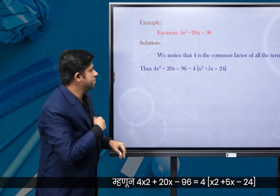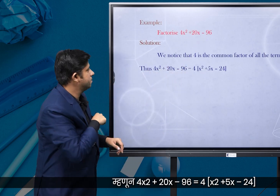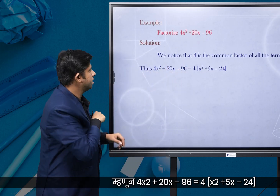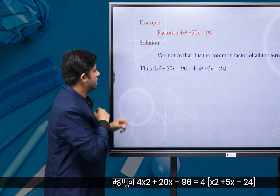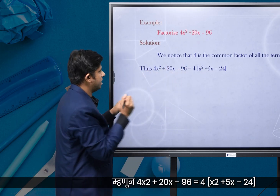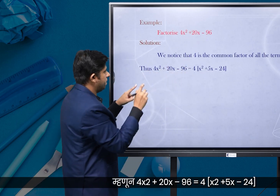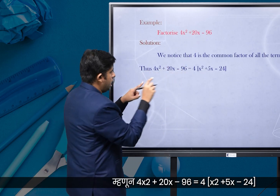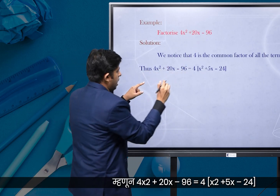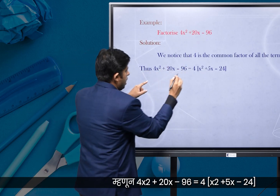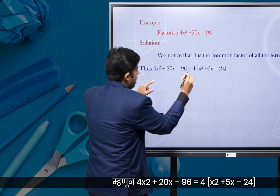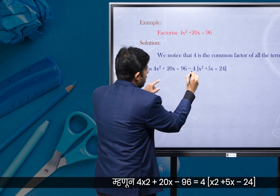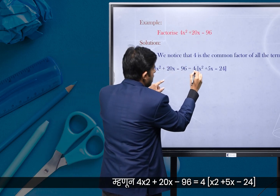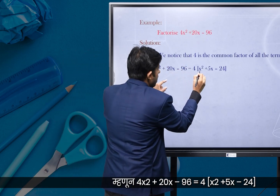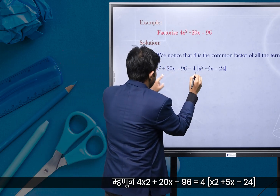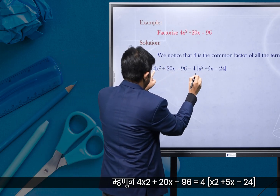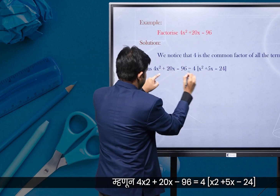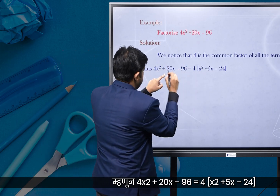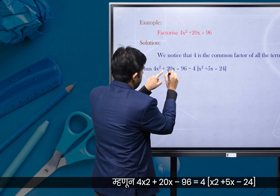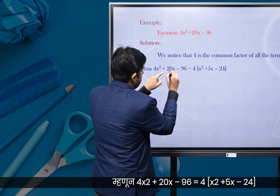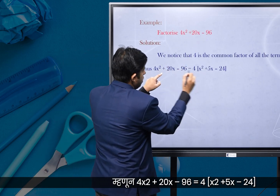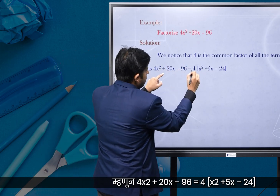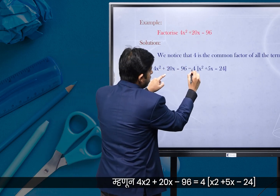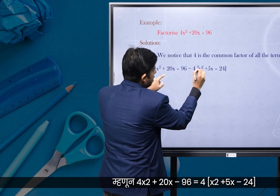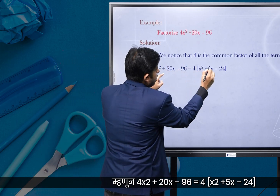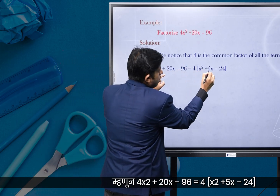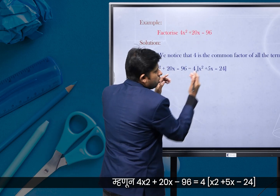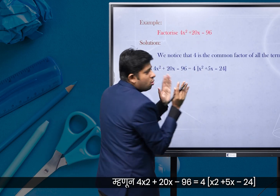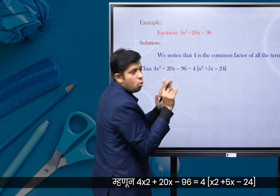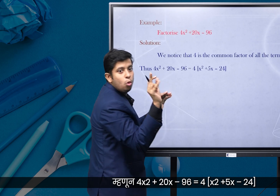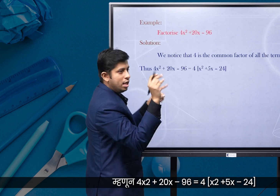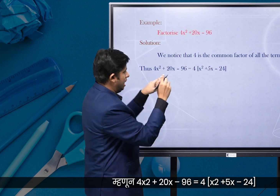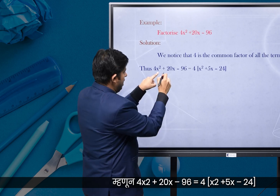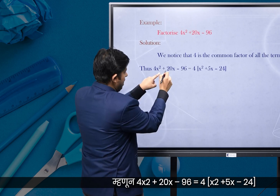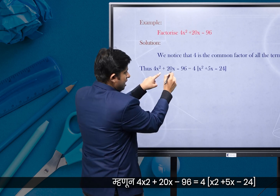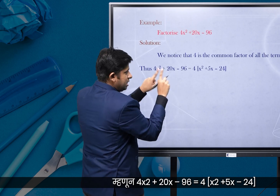चौकोनी कंसामध्ये x वर्ग अधिक 5x वजा 24 बरोबर.